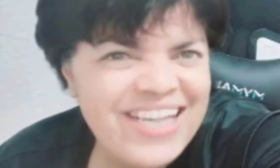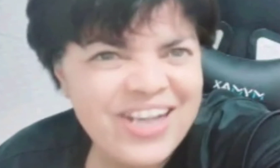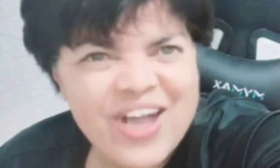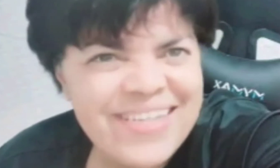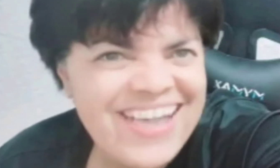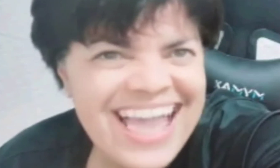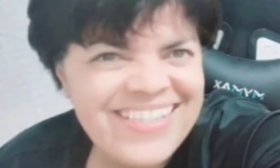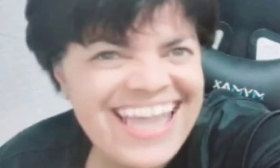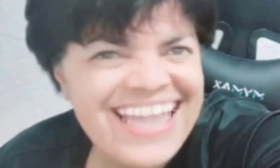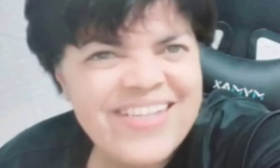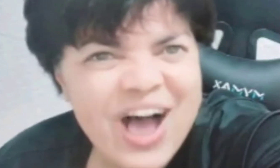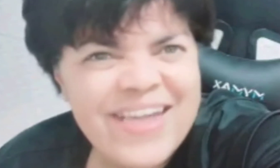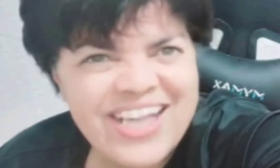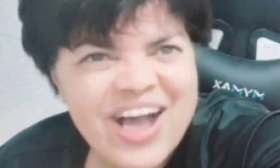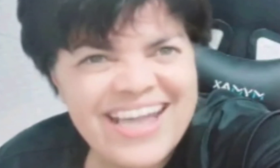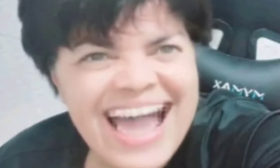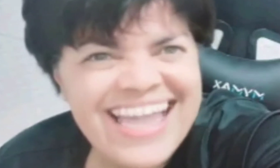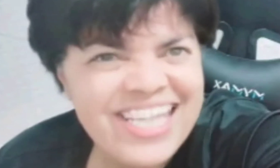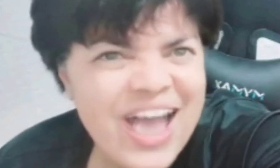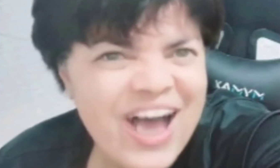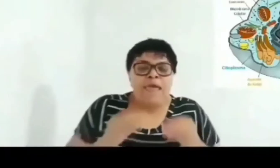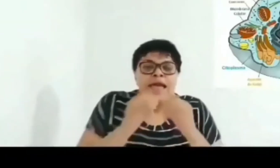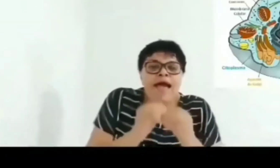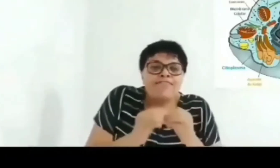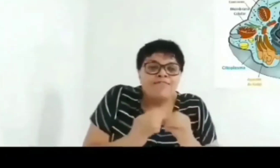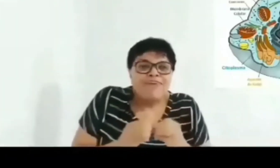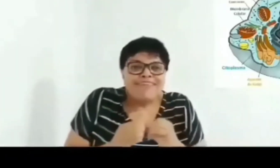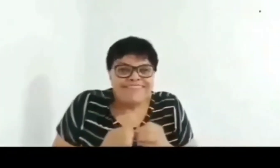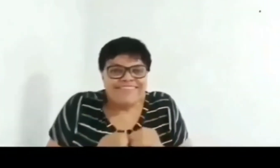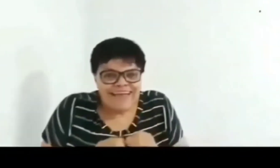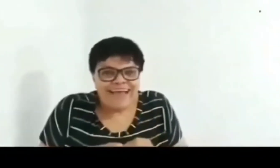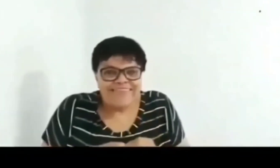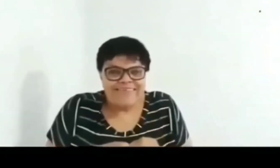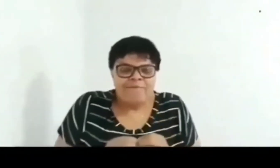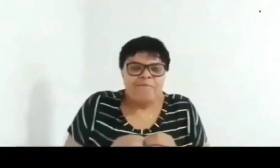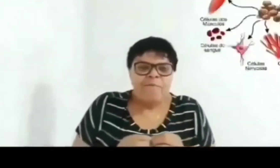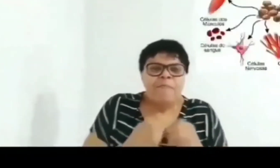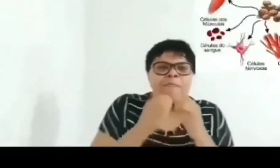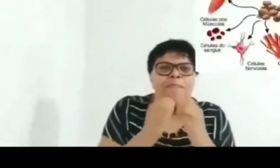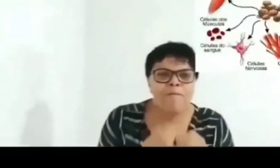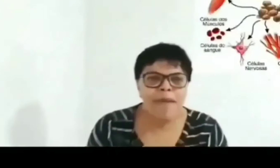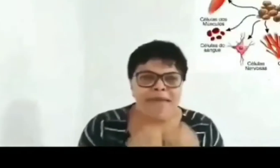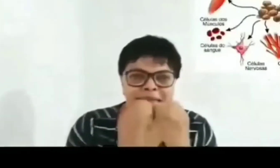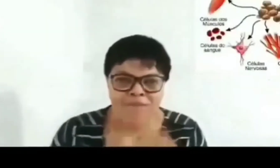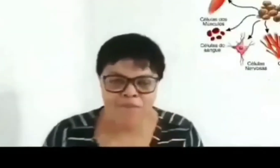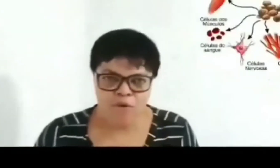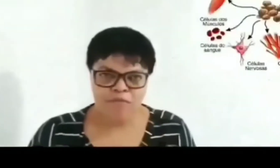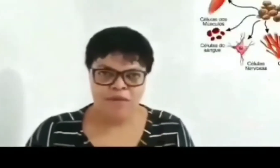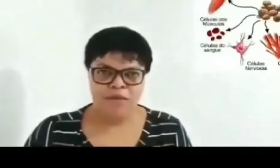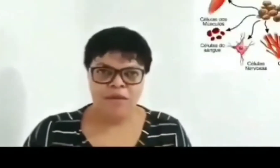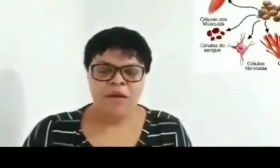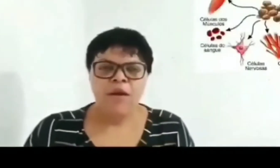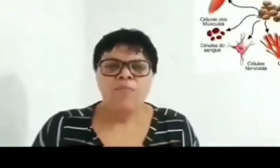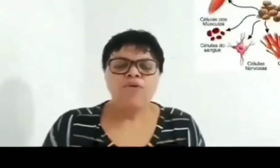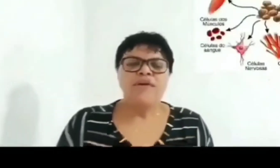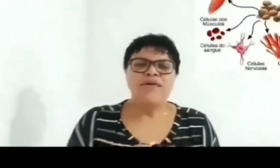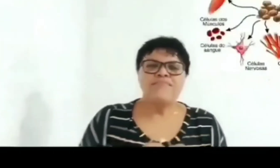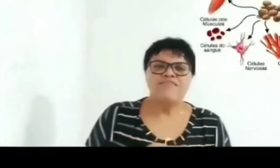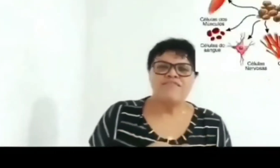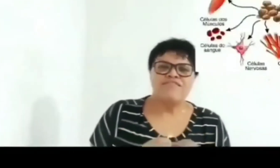No entanto, quando se fala de célula, a diversidade também é enorme. Porque